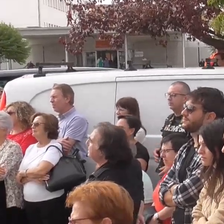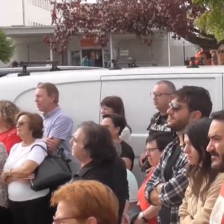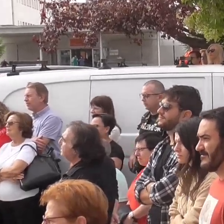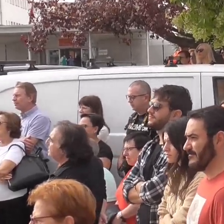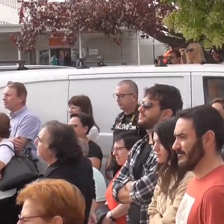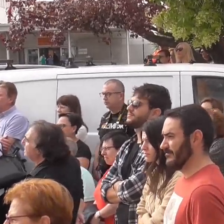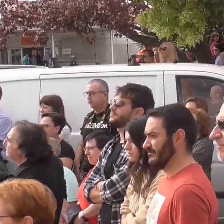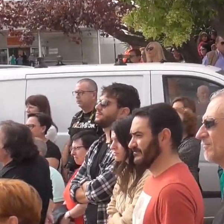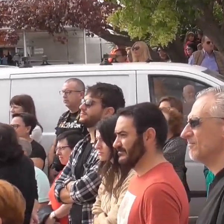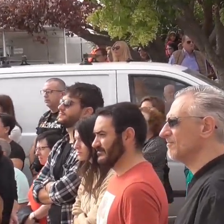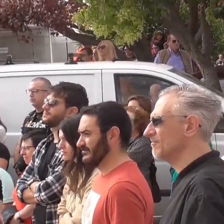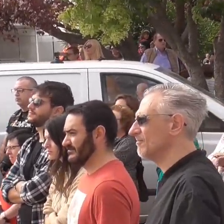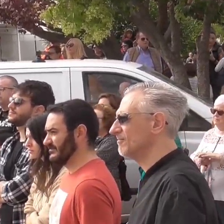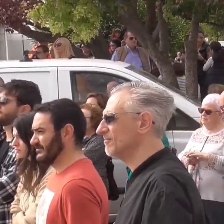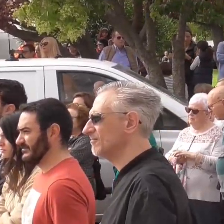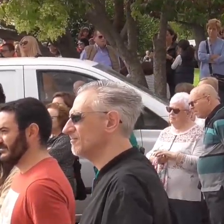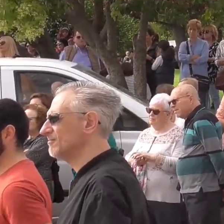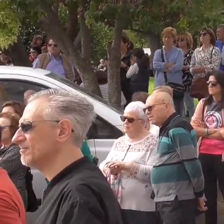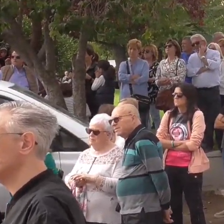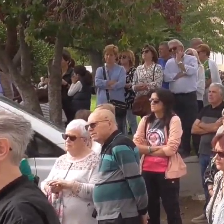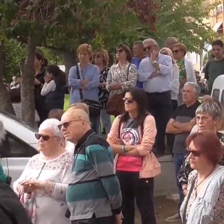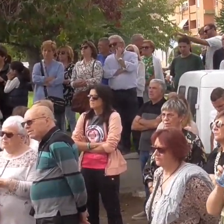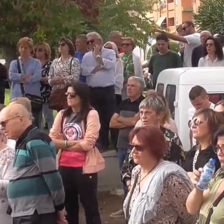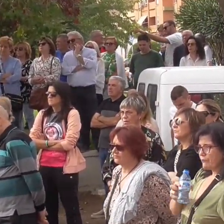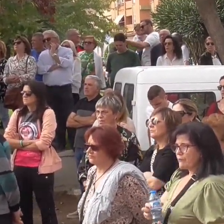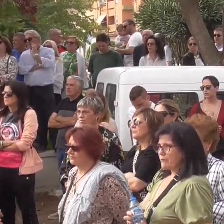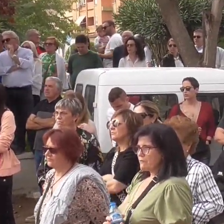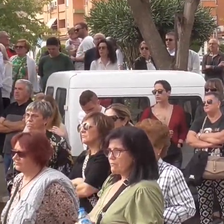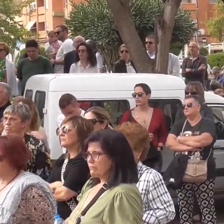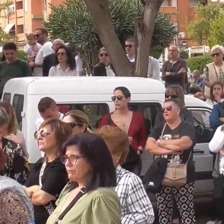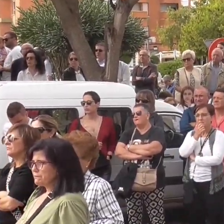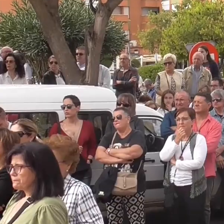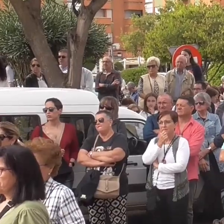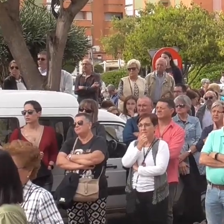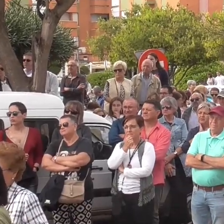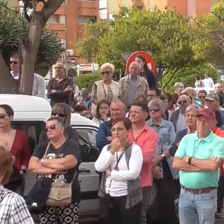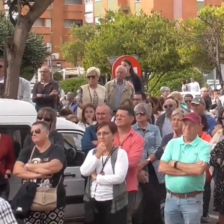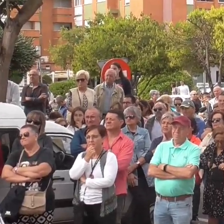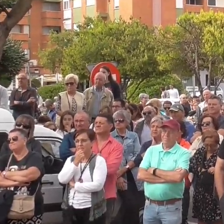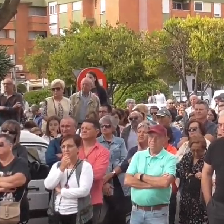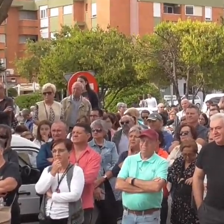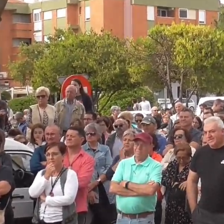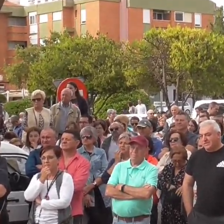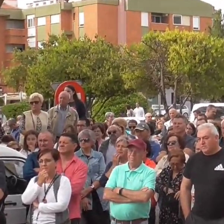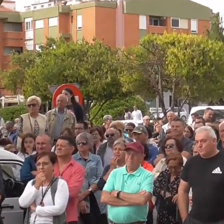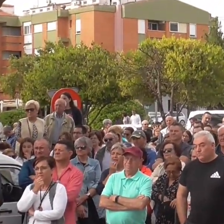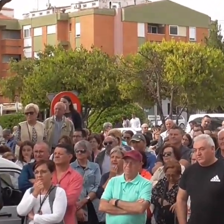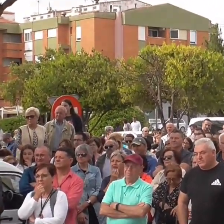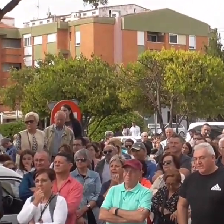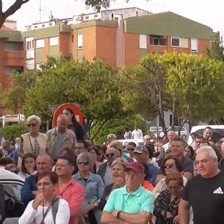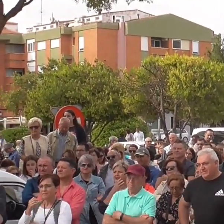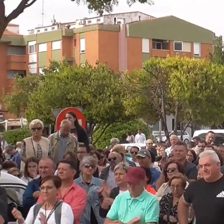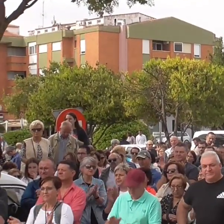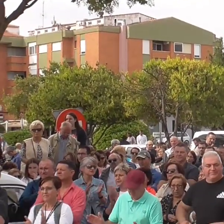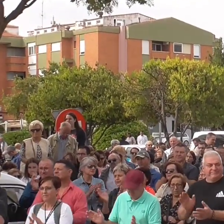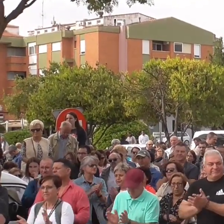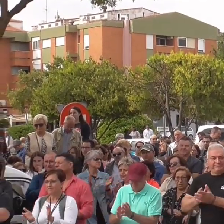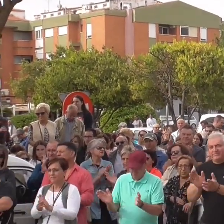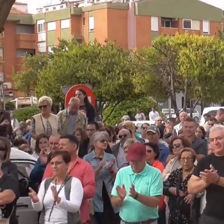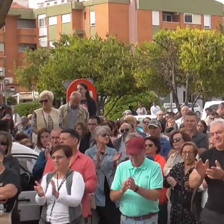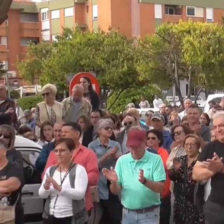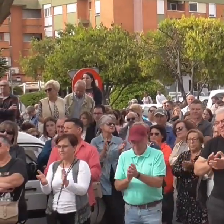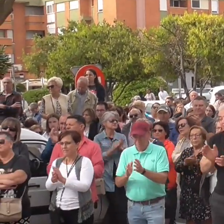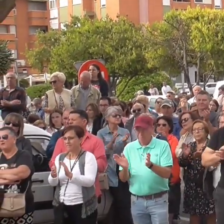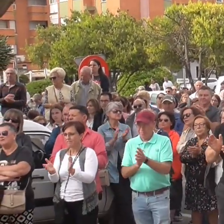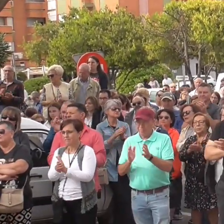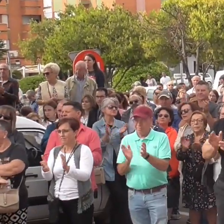tú sepas y puedas contabilizar el tiempo de demora y la y puedas solicitar que te oferten las condiciones